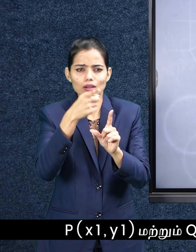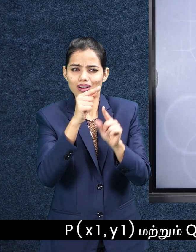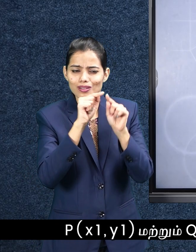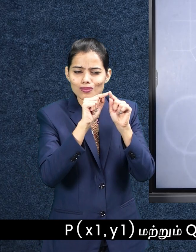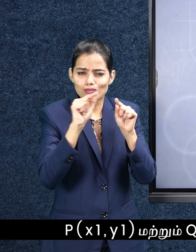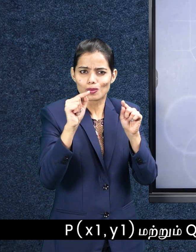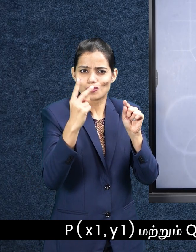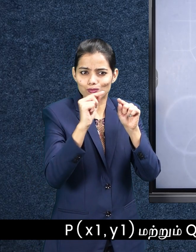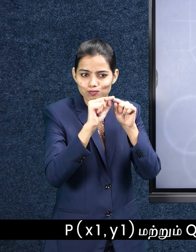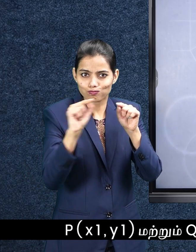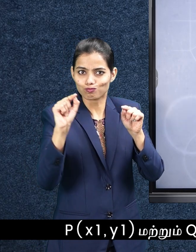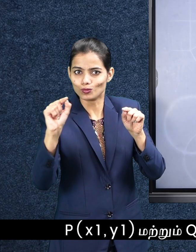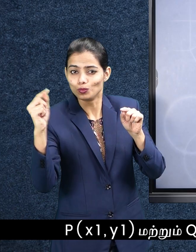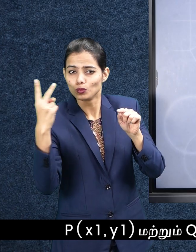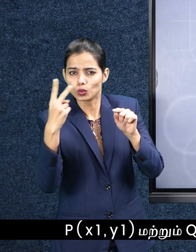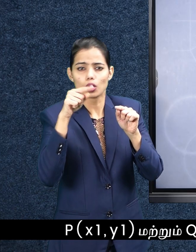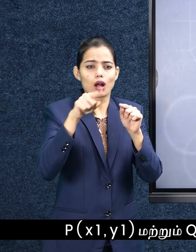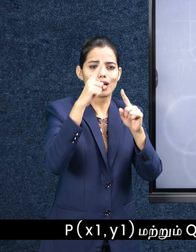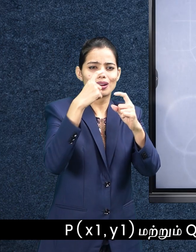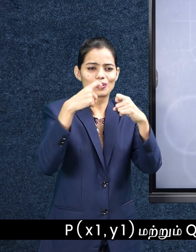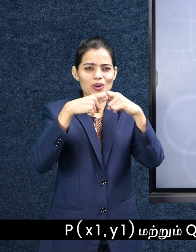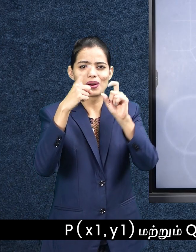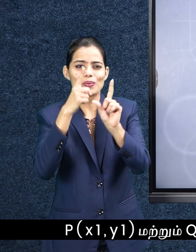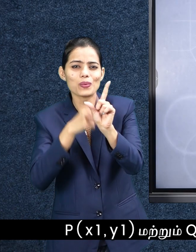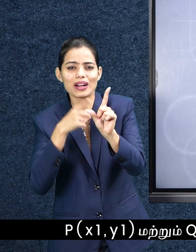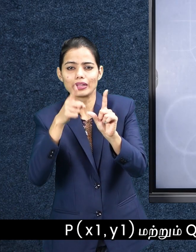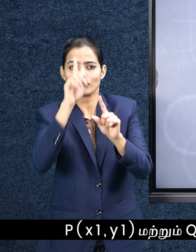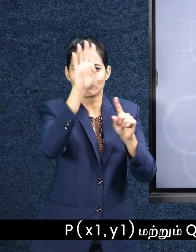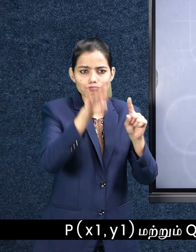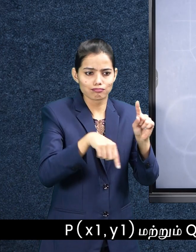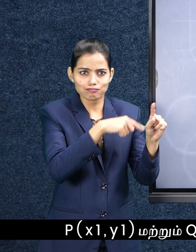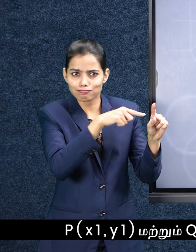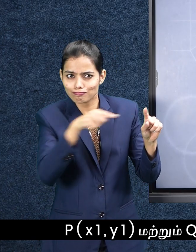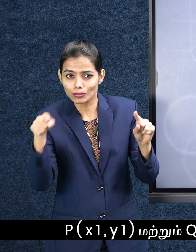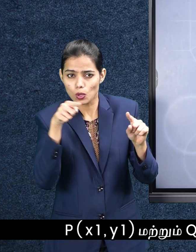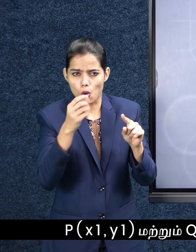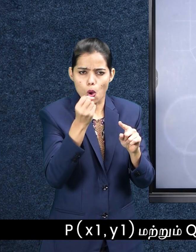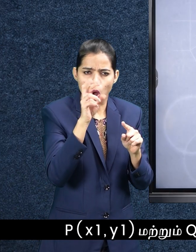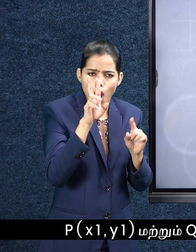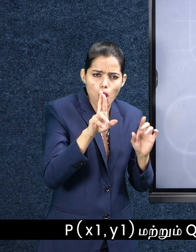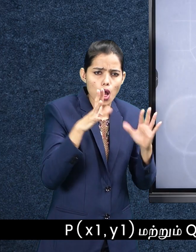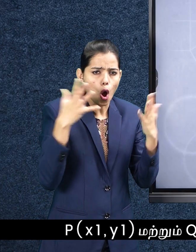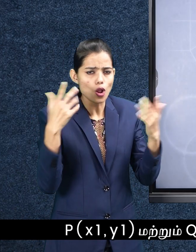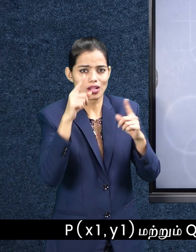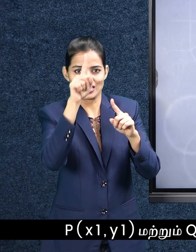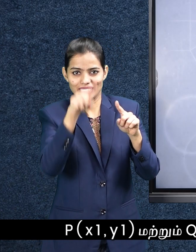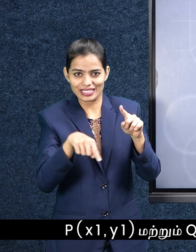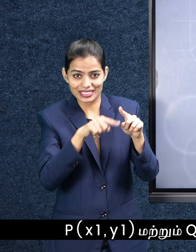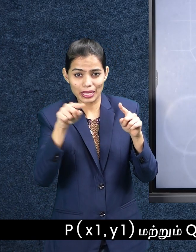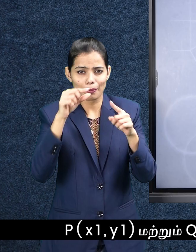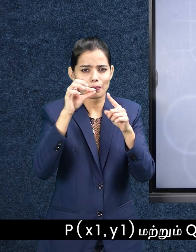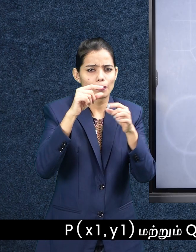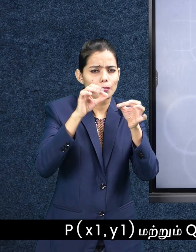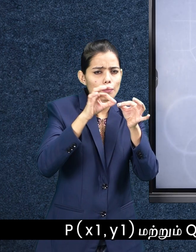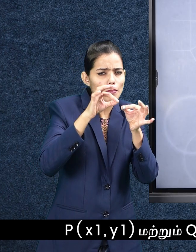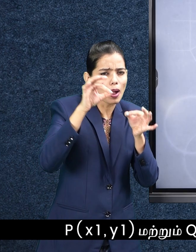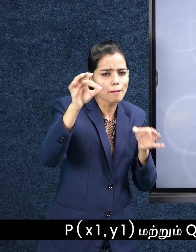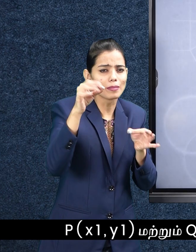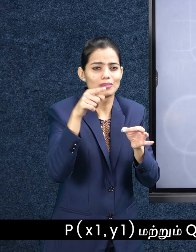1 y கீழிலக்கு 1 மற்றும் Q வட்டடைப்புக்குறிக்குள் x கீழிலக்கு 2 y கீழிலக்கு